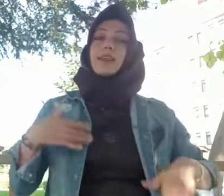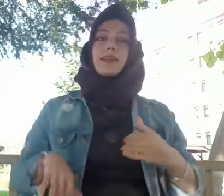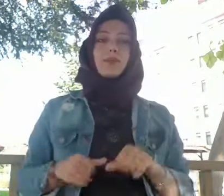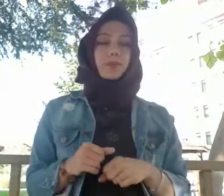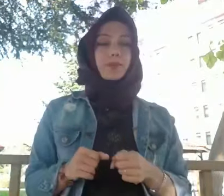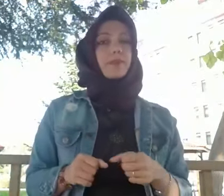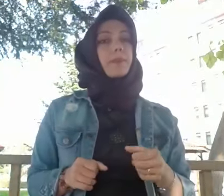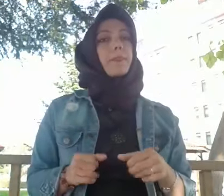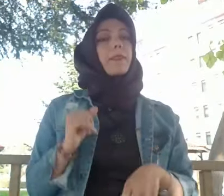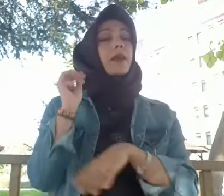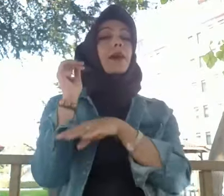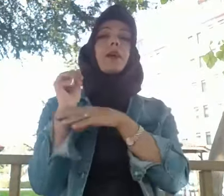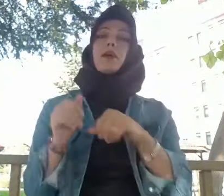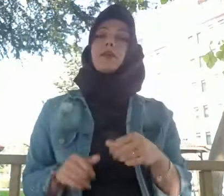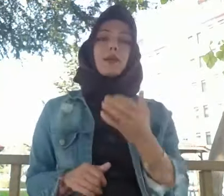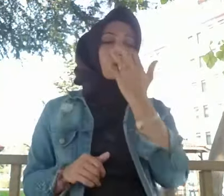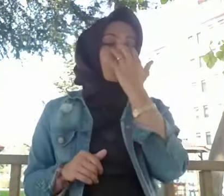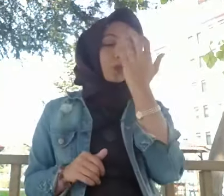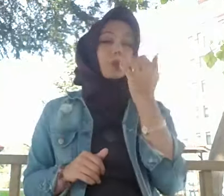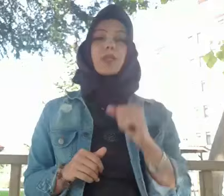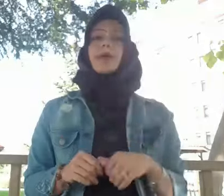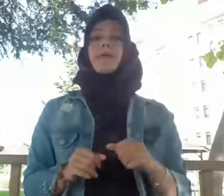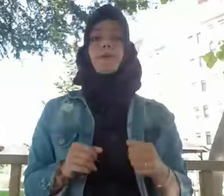Hayata umutla, azimle bakıyorum.